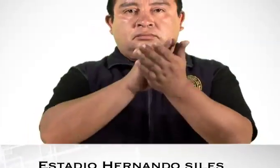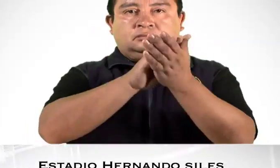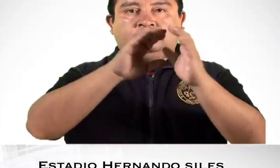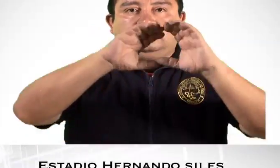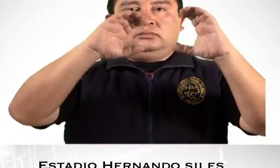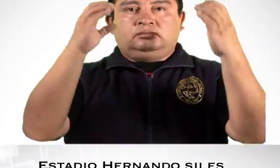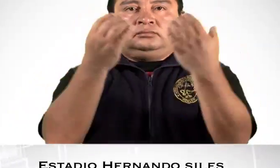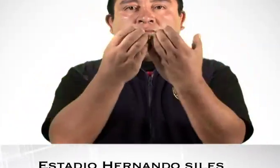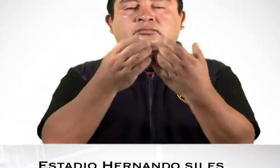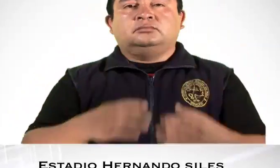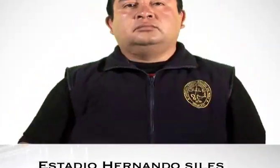Stadium.